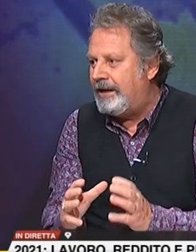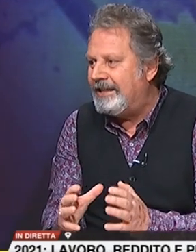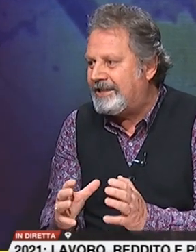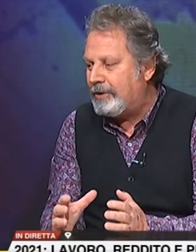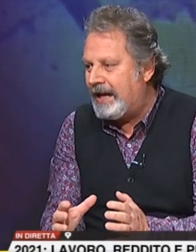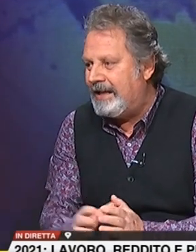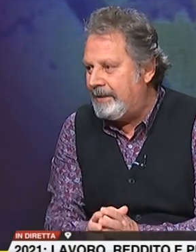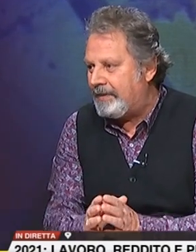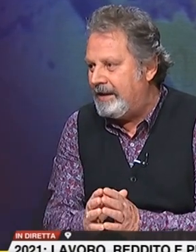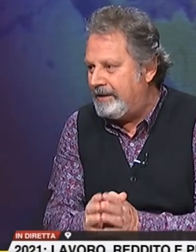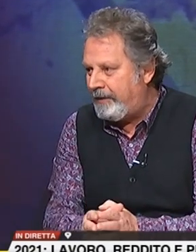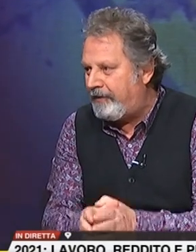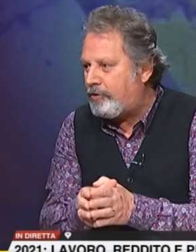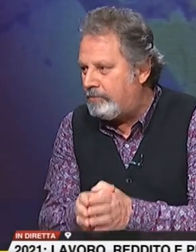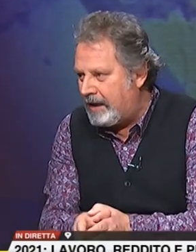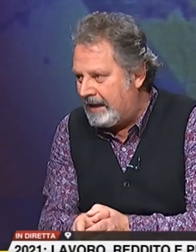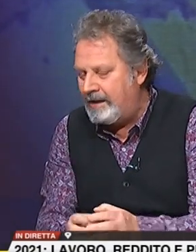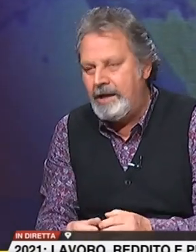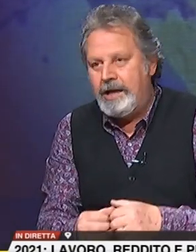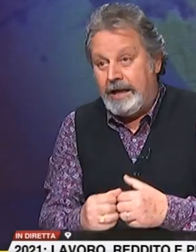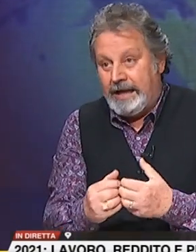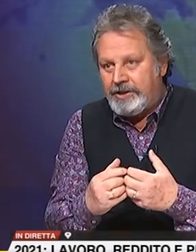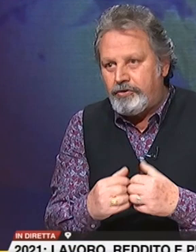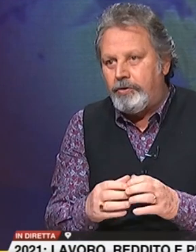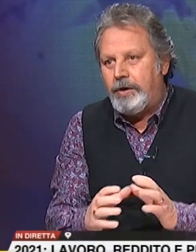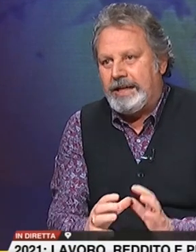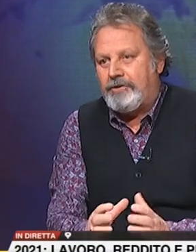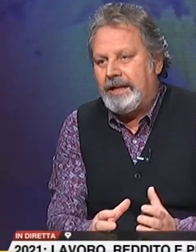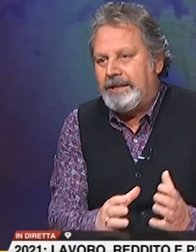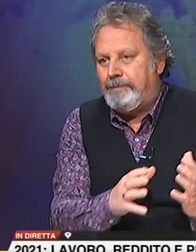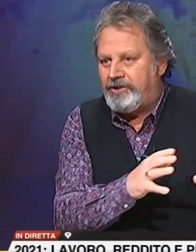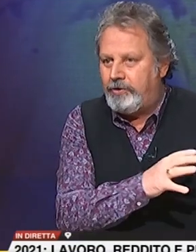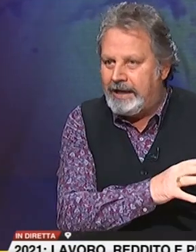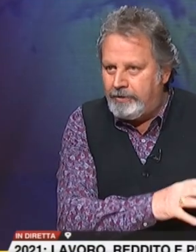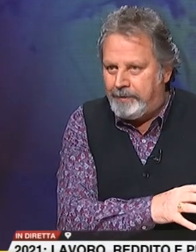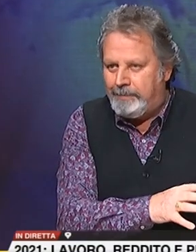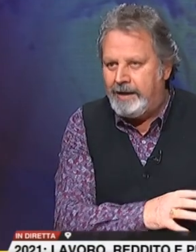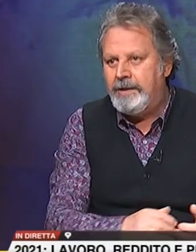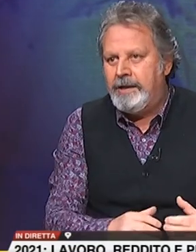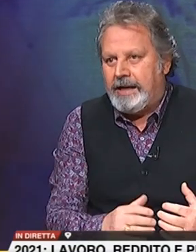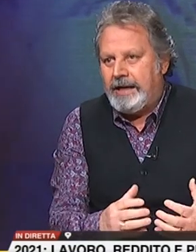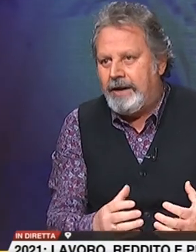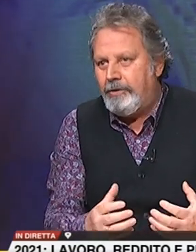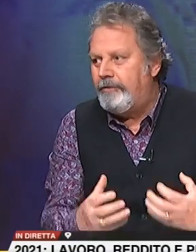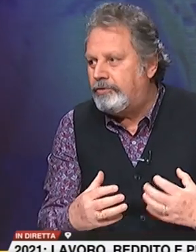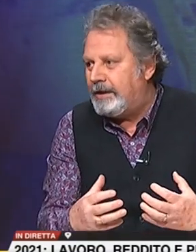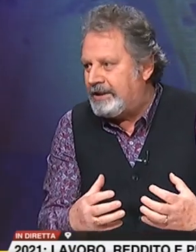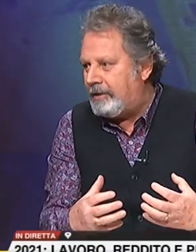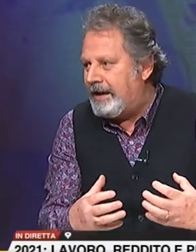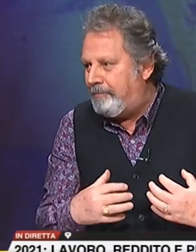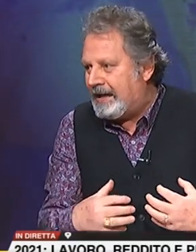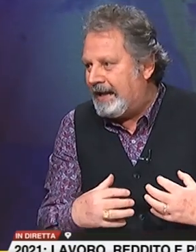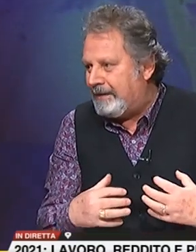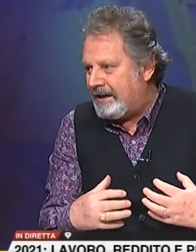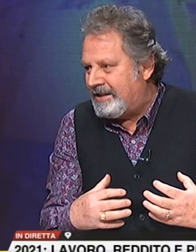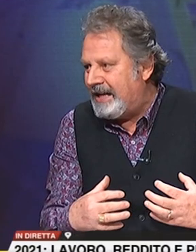sono le addizionali IRPEF comunali e ci sono quelli che sono andati in pensione l'anno prima che non hanno avuto